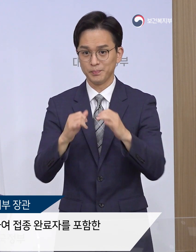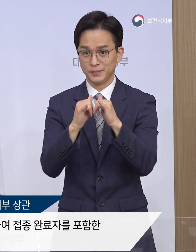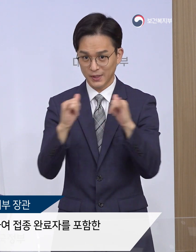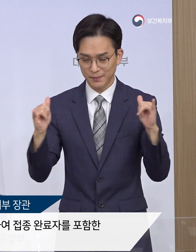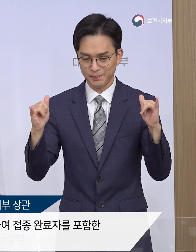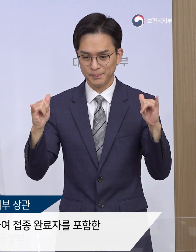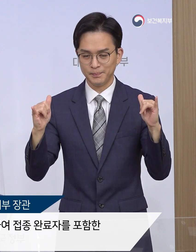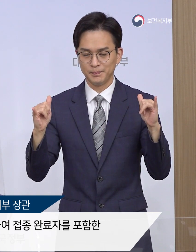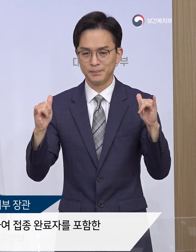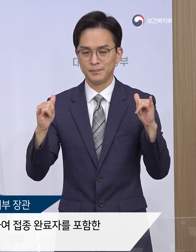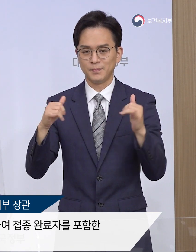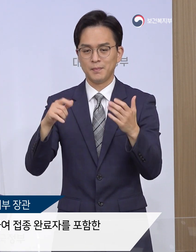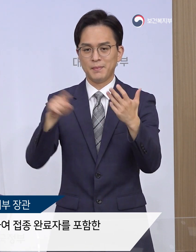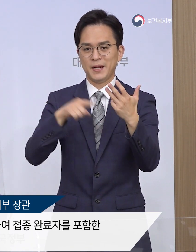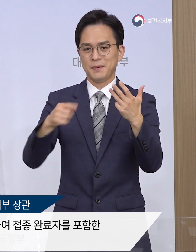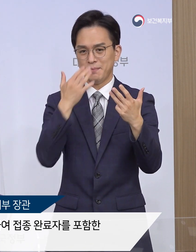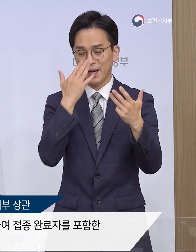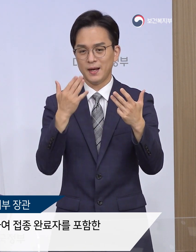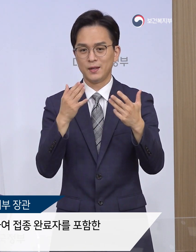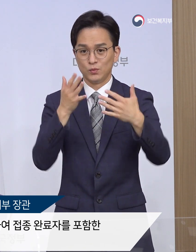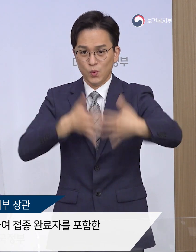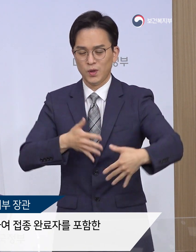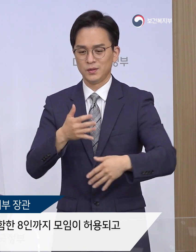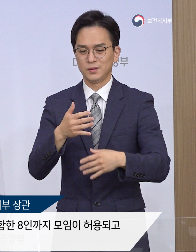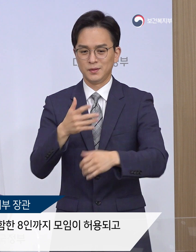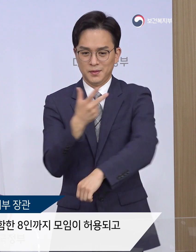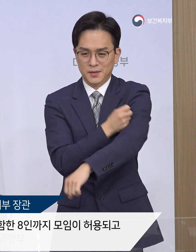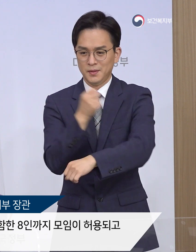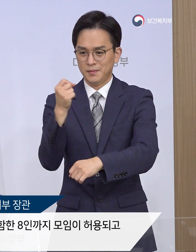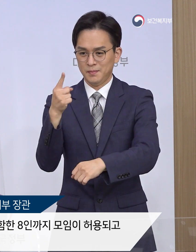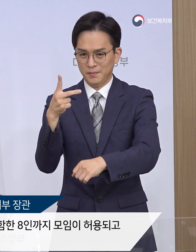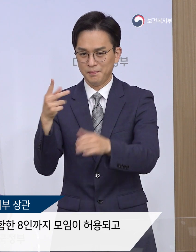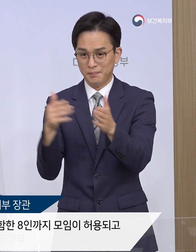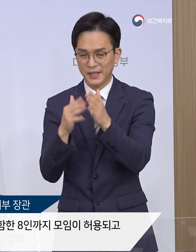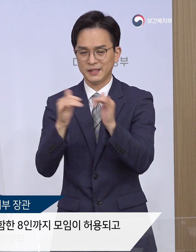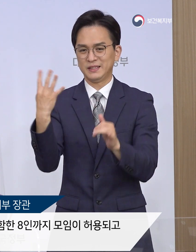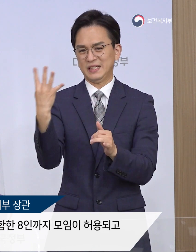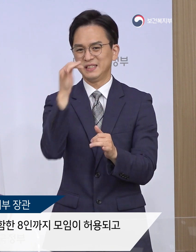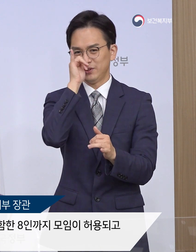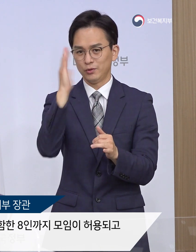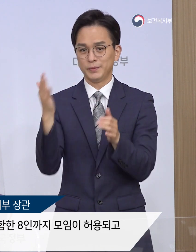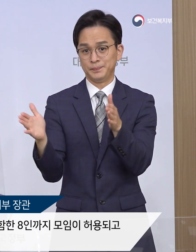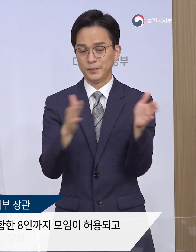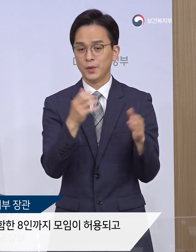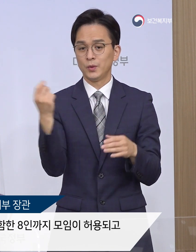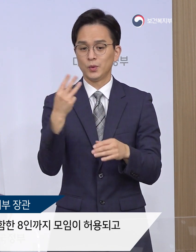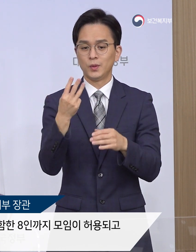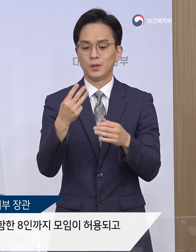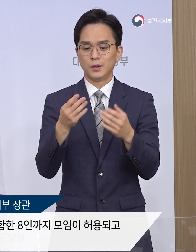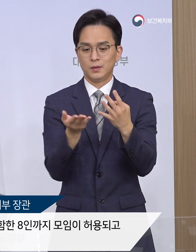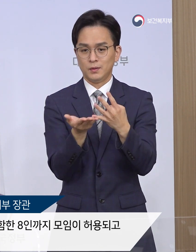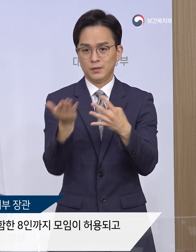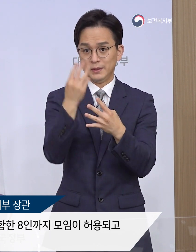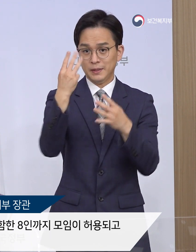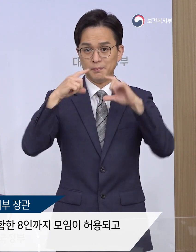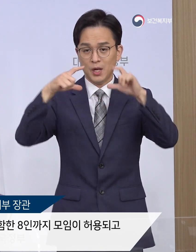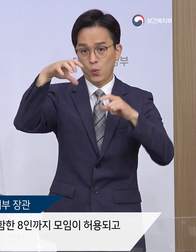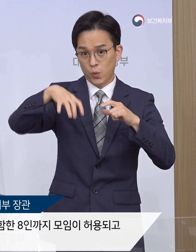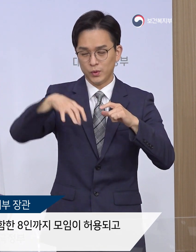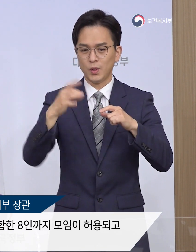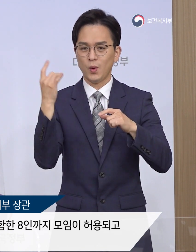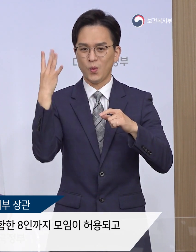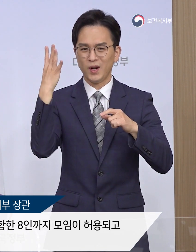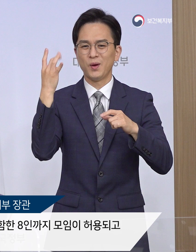포함한 8인까지 모임이 허용됩니다. 3단계 이하 지역은 종전에도 접종 완료자를 포함한